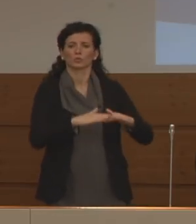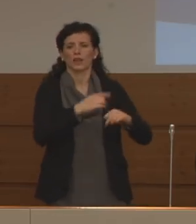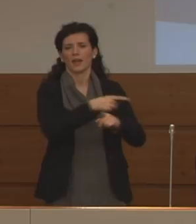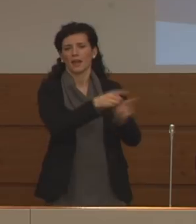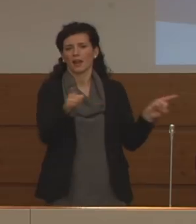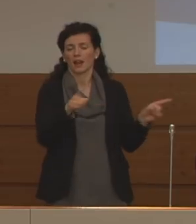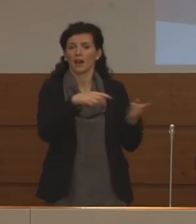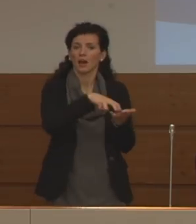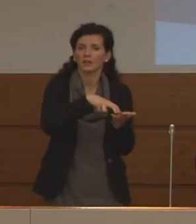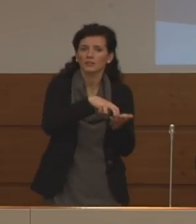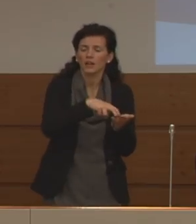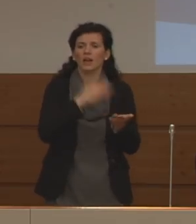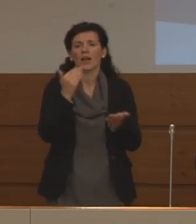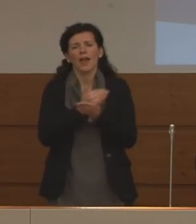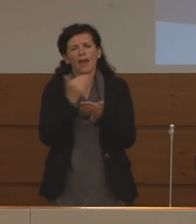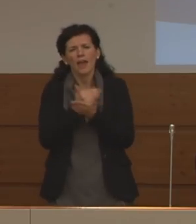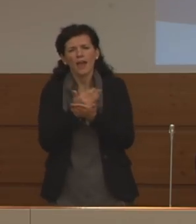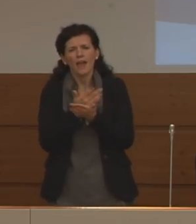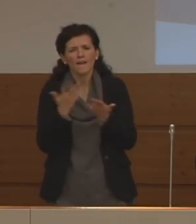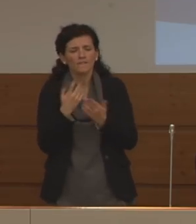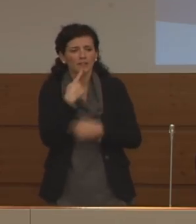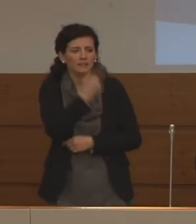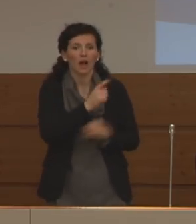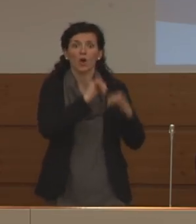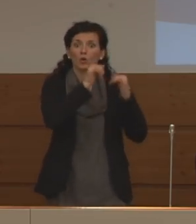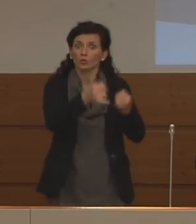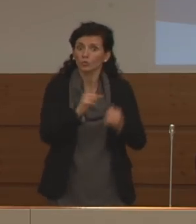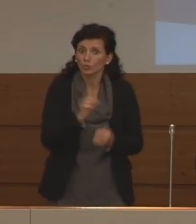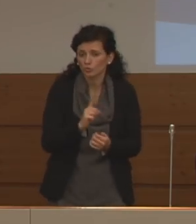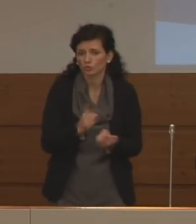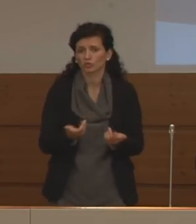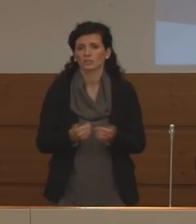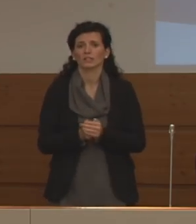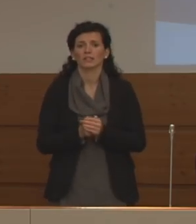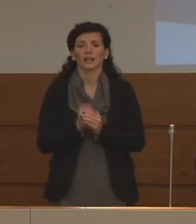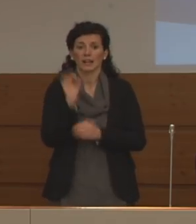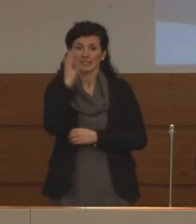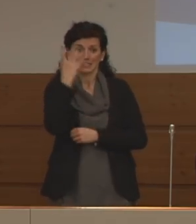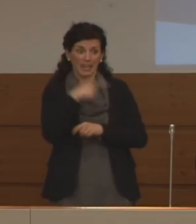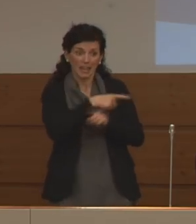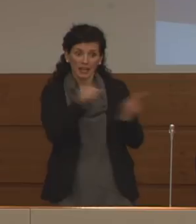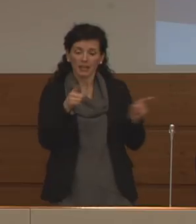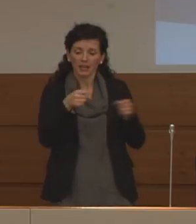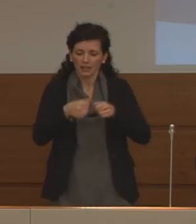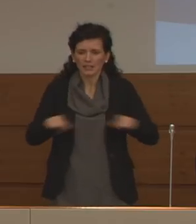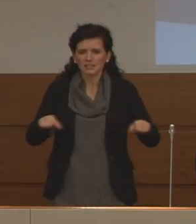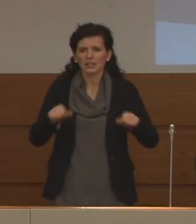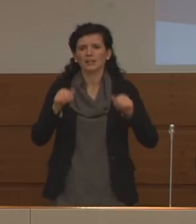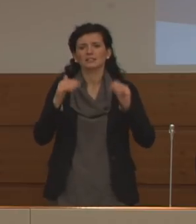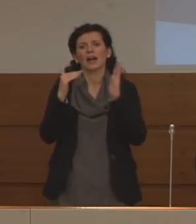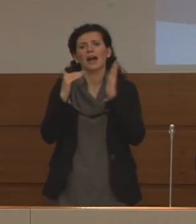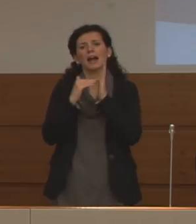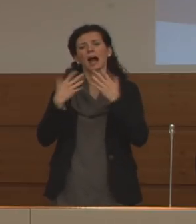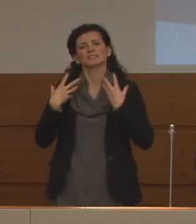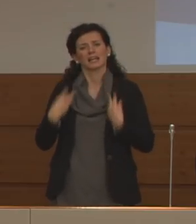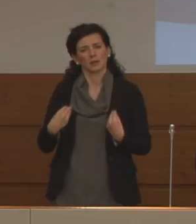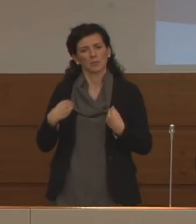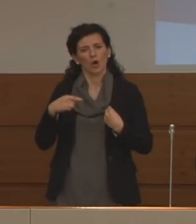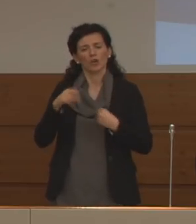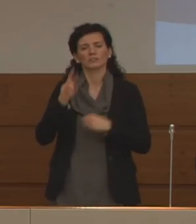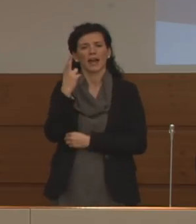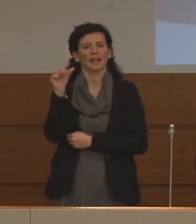escano di casa si sono richiedenti in una casa di riposo in una